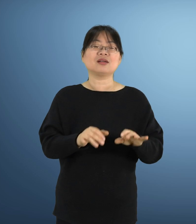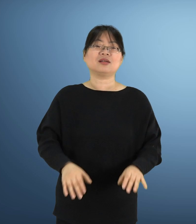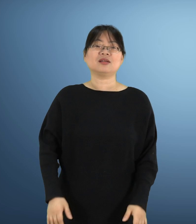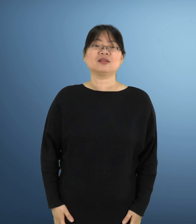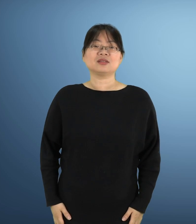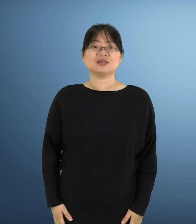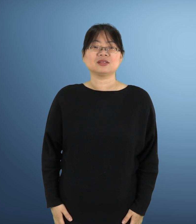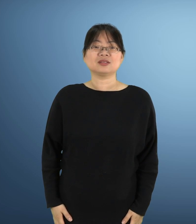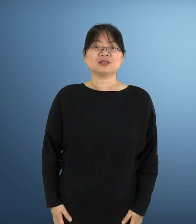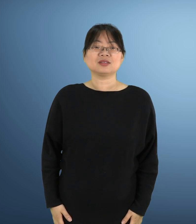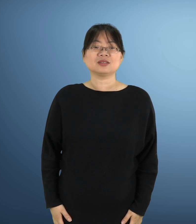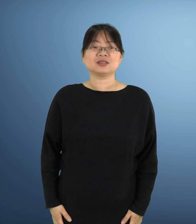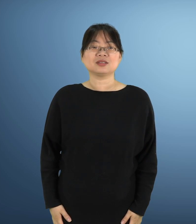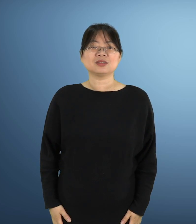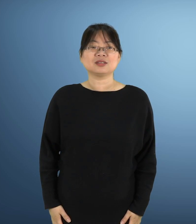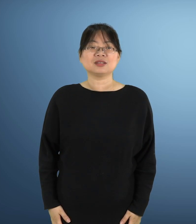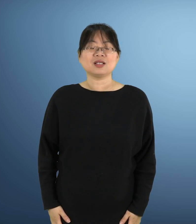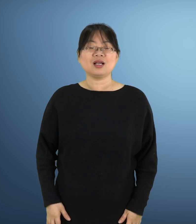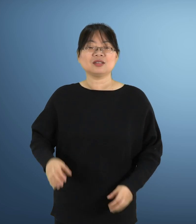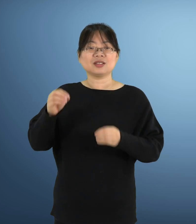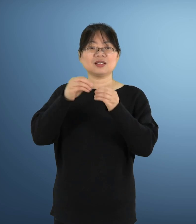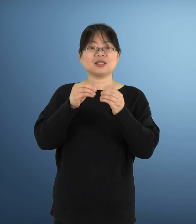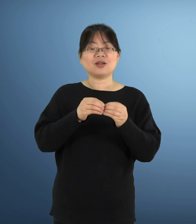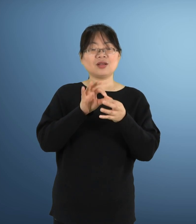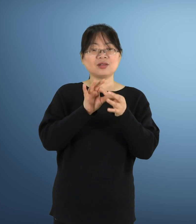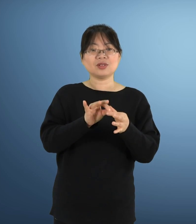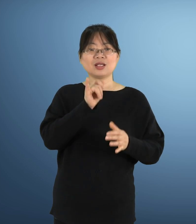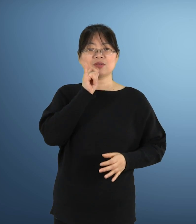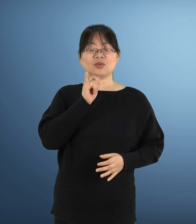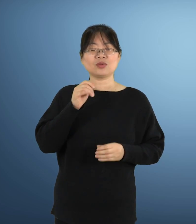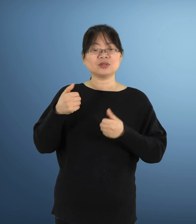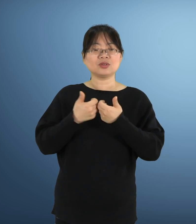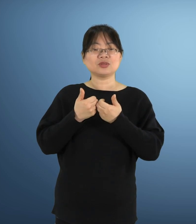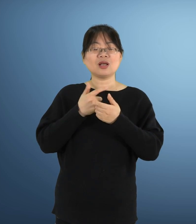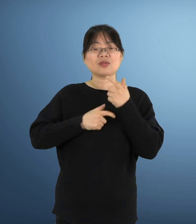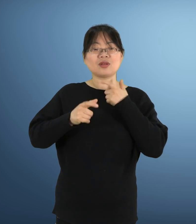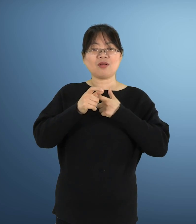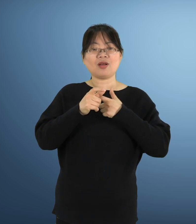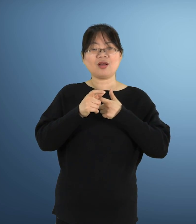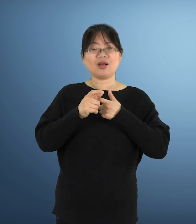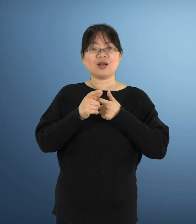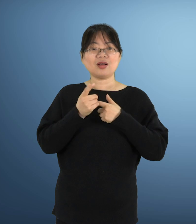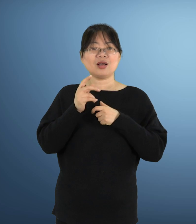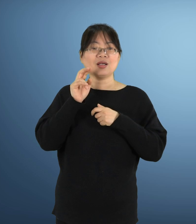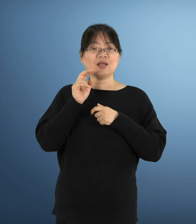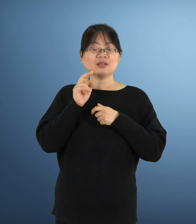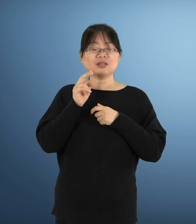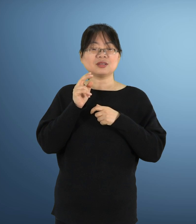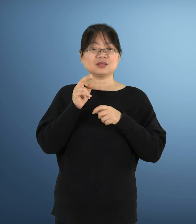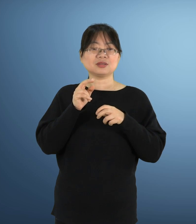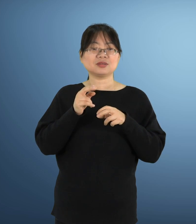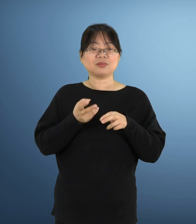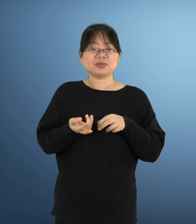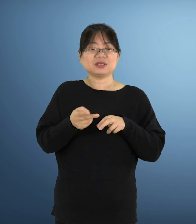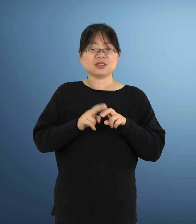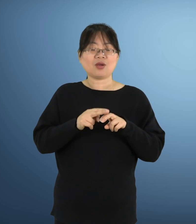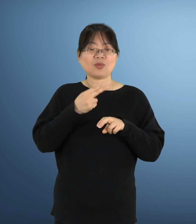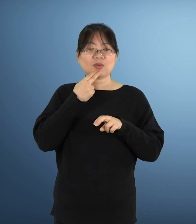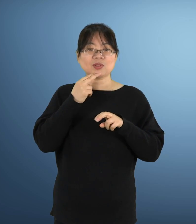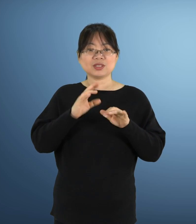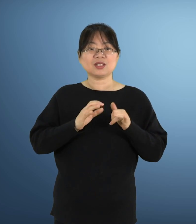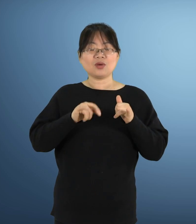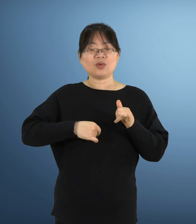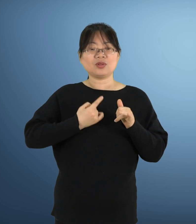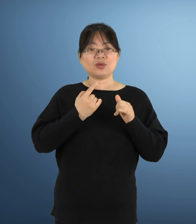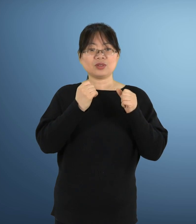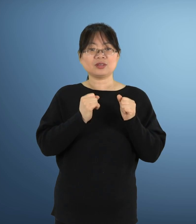시작. 가옥에 가옥을 이으며 전투에 전투를 다하여 빈틈이 없도록 하고 이 땅 가운데에서 홀로 거주하려